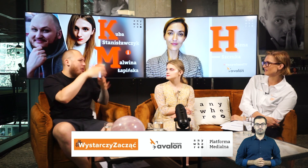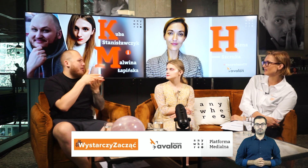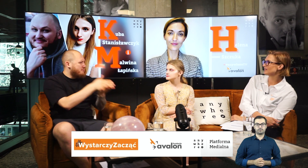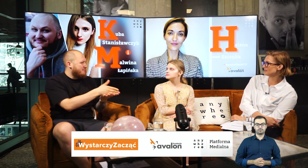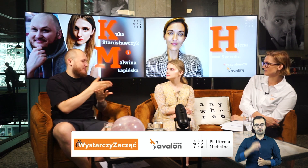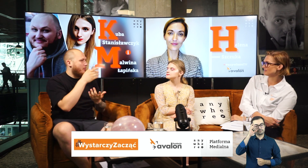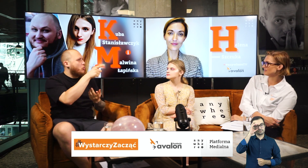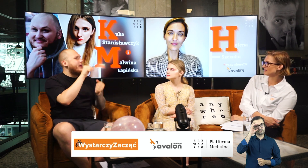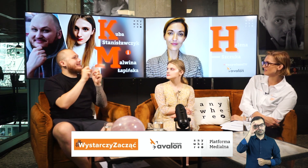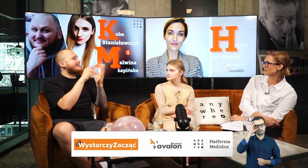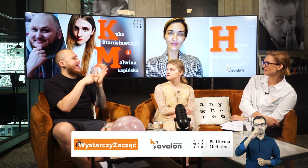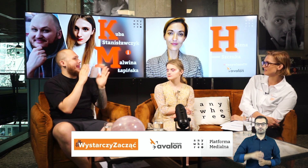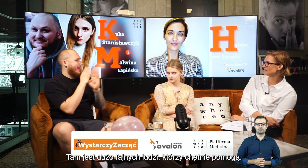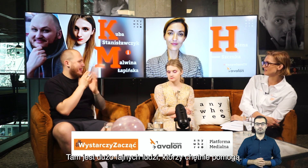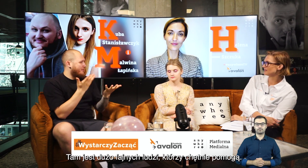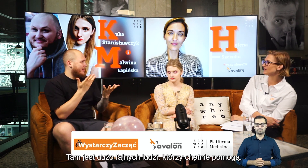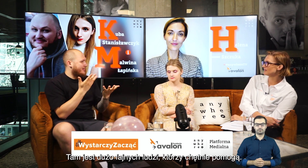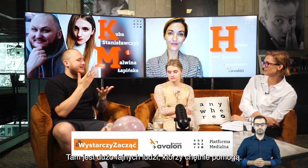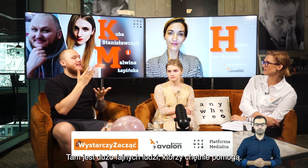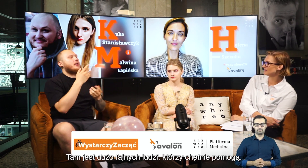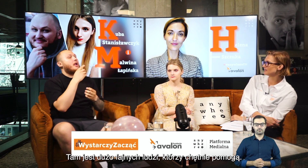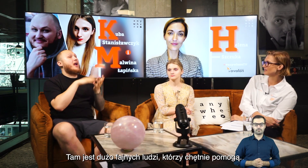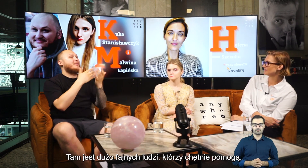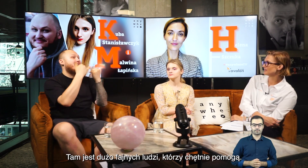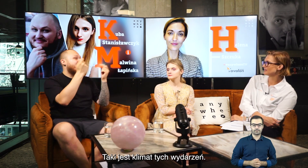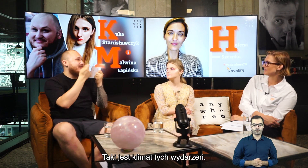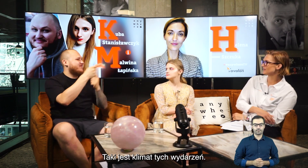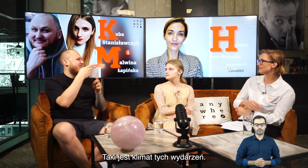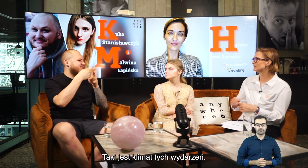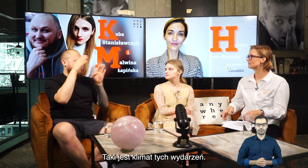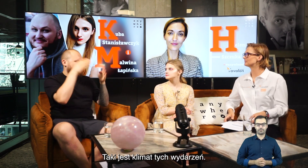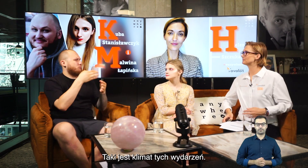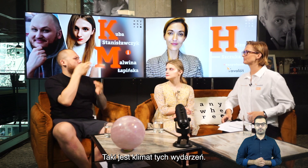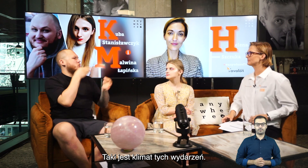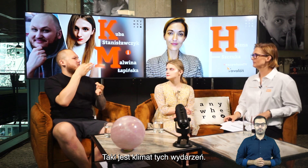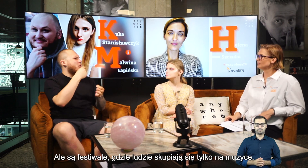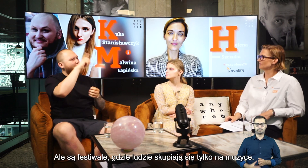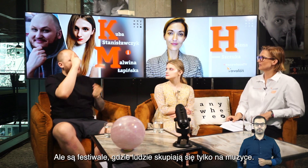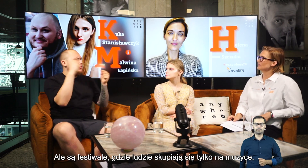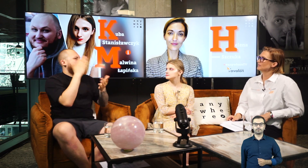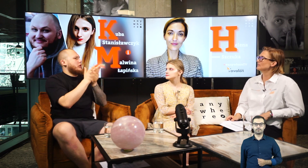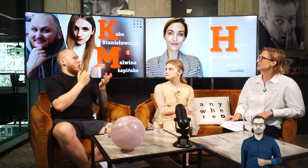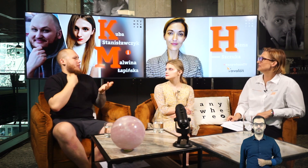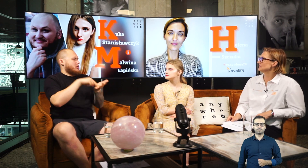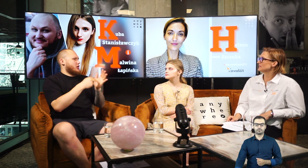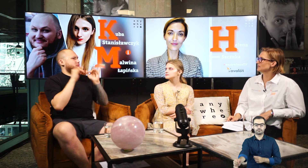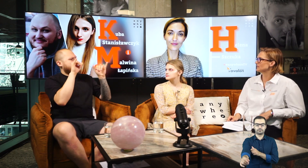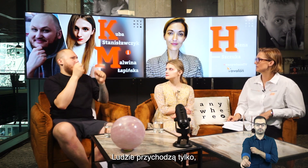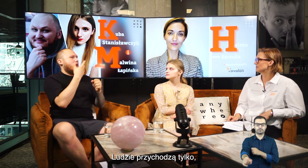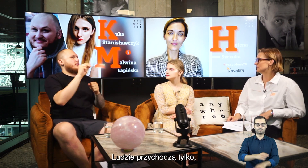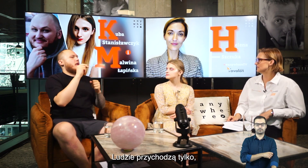dużo fajnych ludzi, którzy chętnie pomogą. Taki jest klimat tych wydarzeń, tak, ale są festiwale, gdzie ludzie skupiają się tylko na